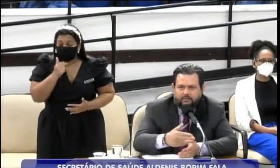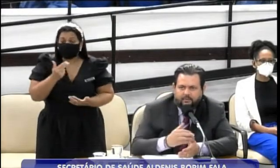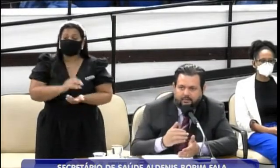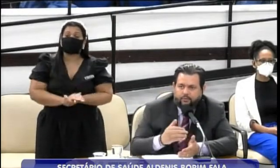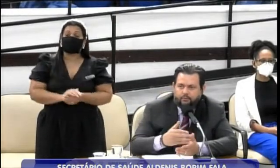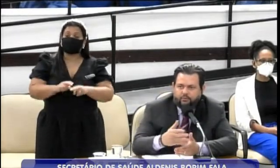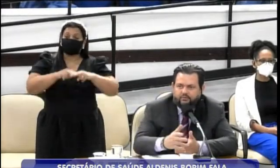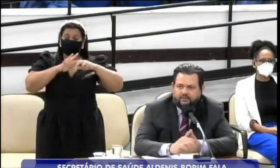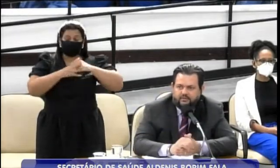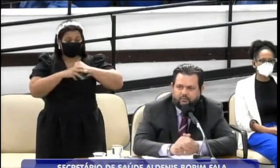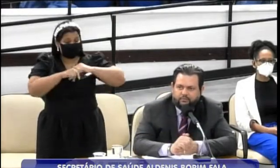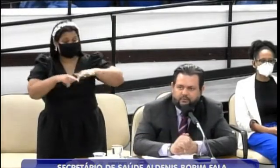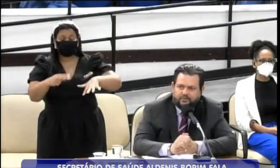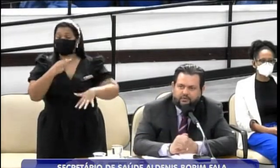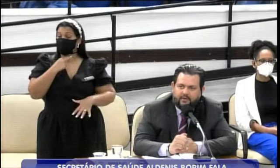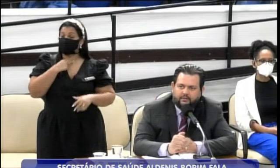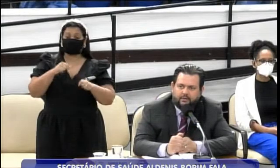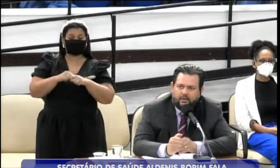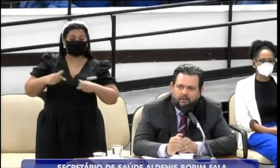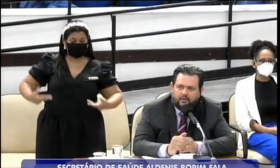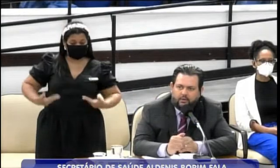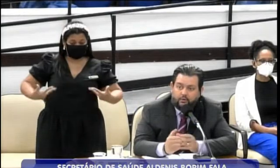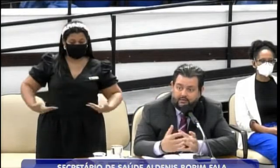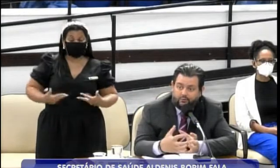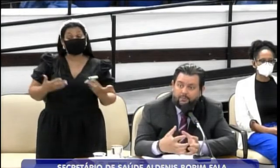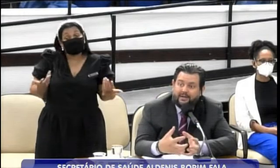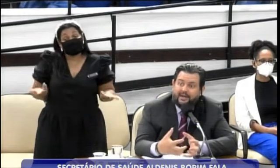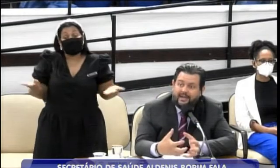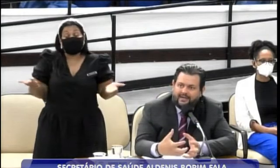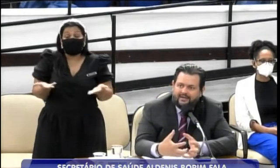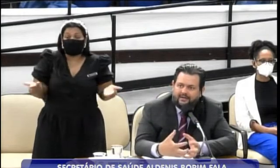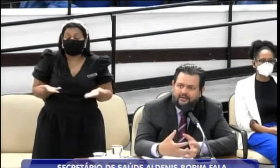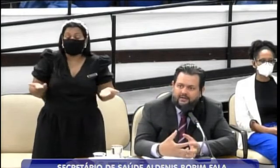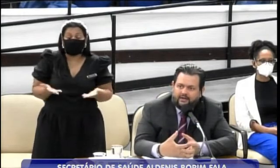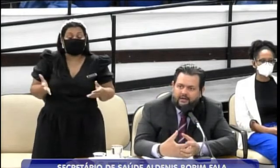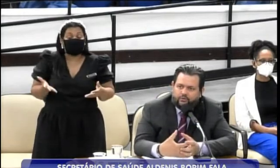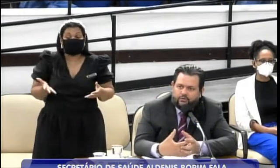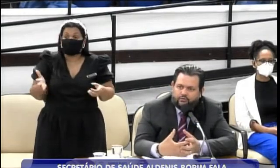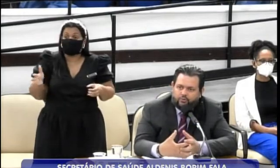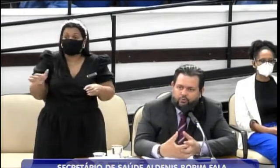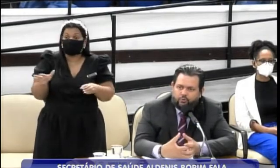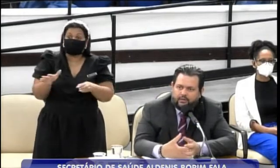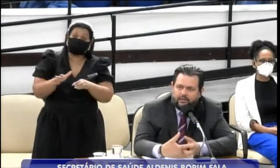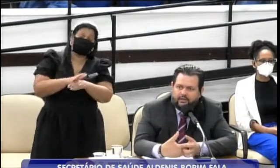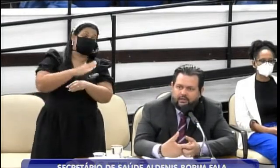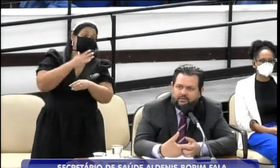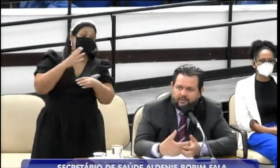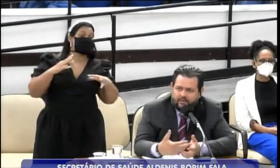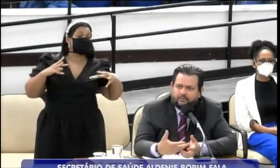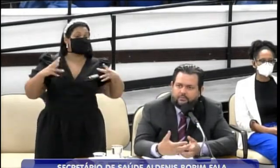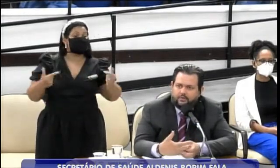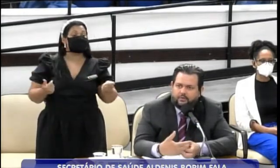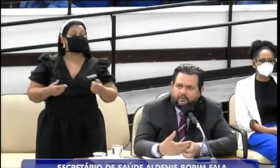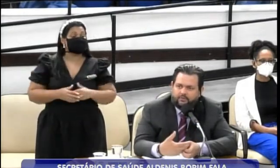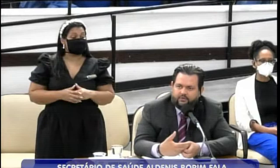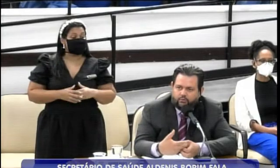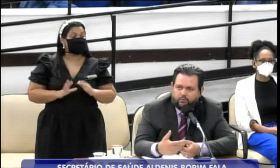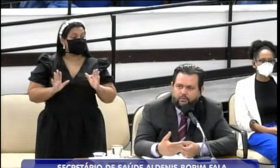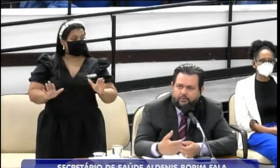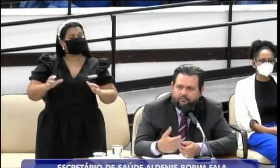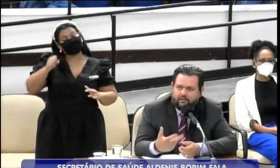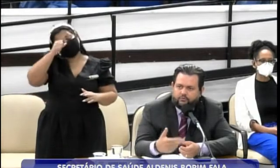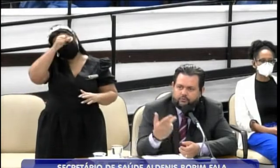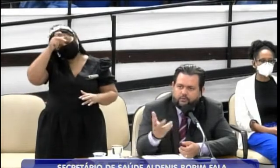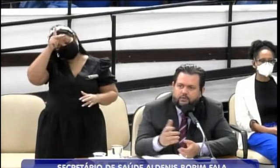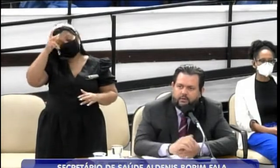durante a pandemia não pôde fazer muitos procedimentos, e agora sobrecarrega, né, a toda a estrutura, e assim mesmo a